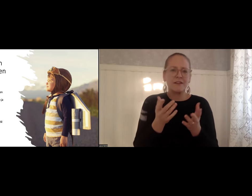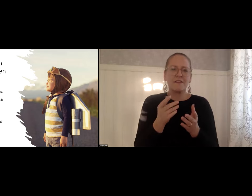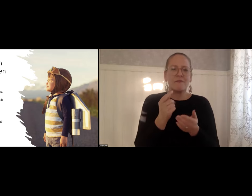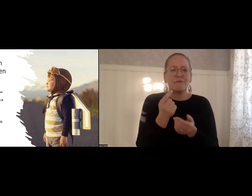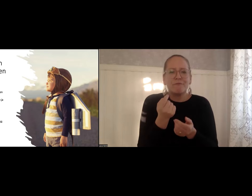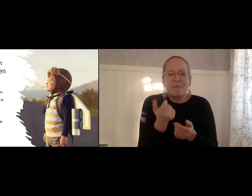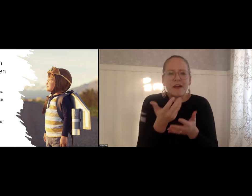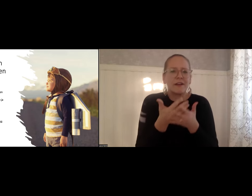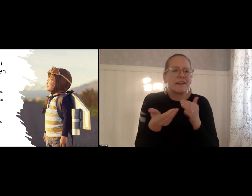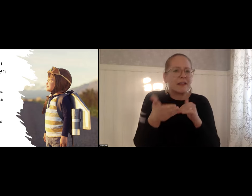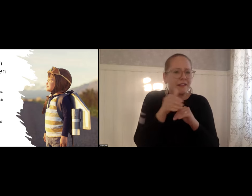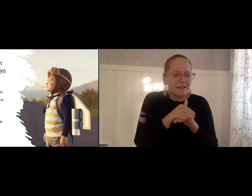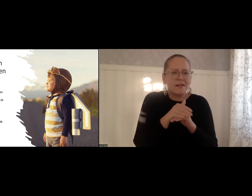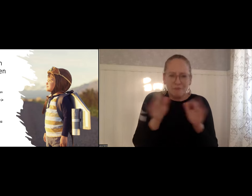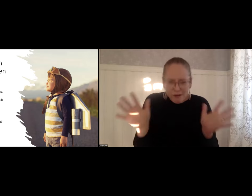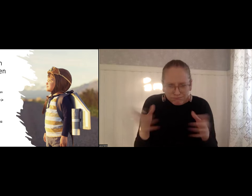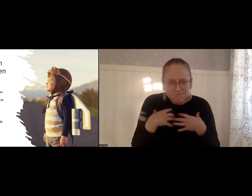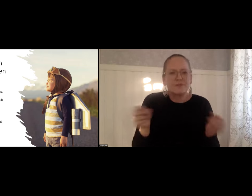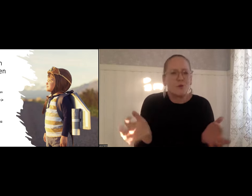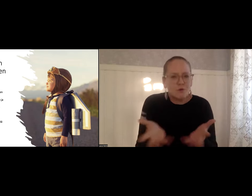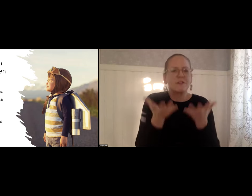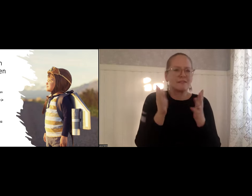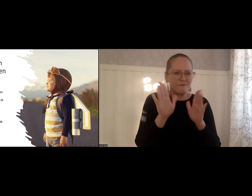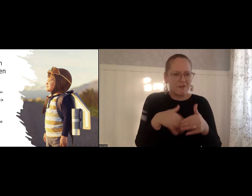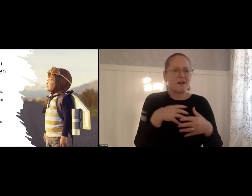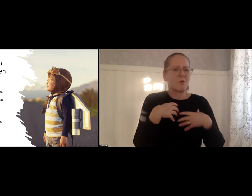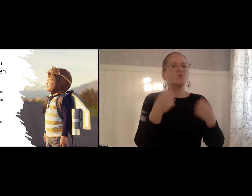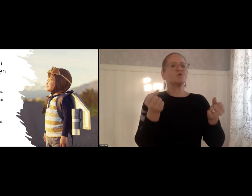Eli se on tärkeää, että me rohkaisemme